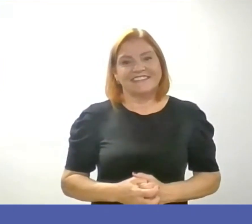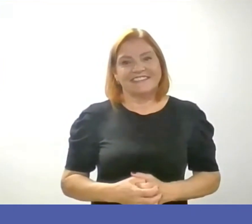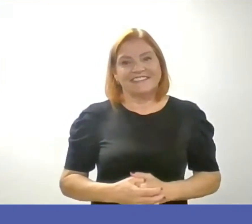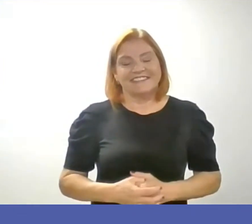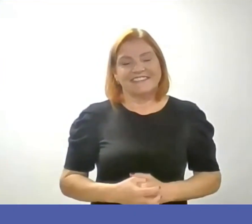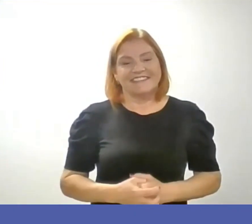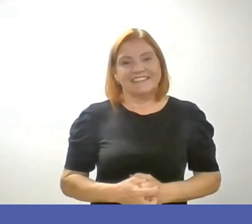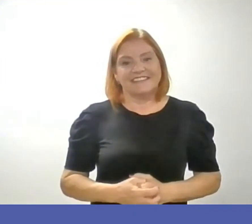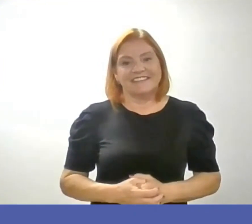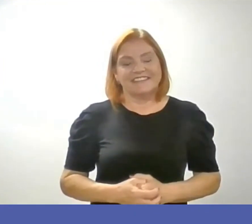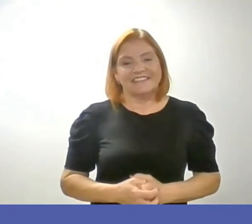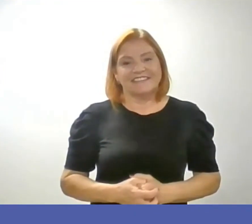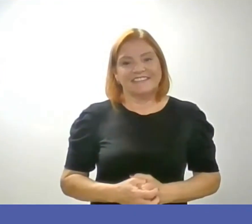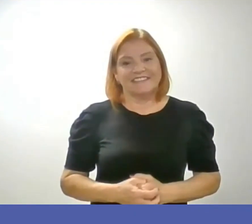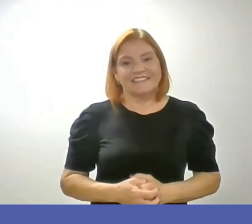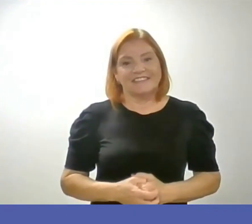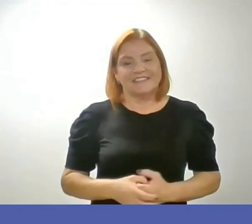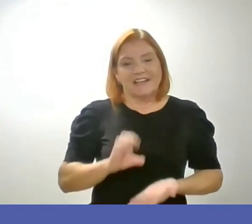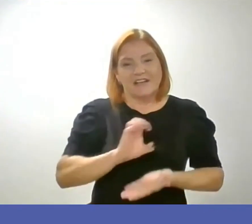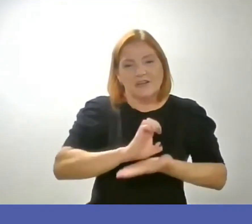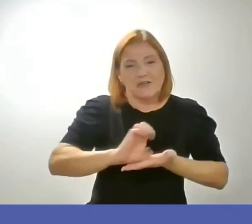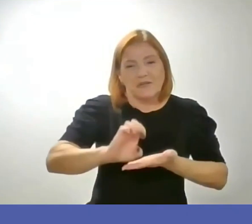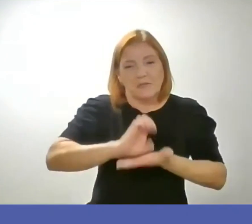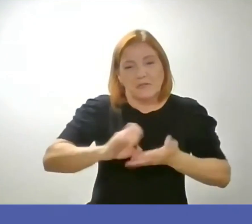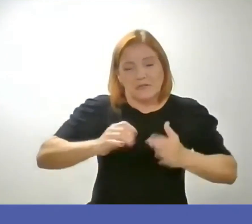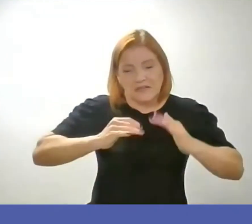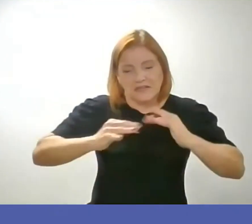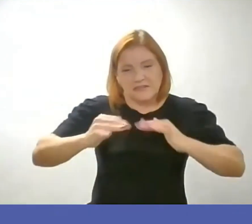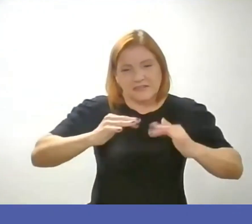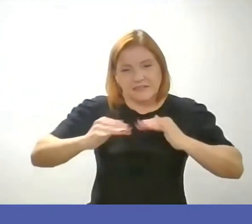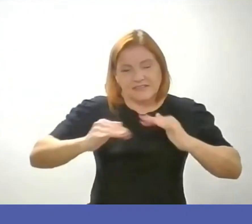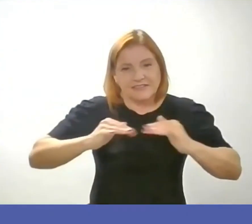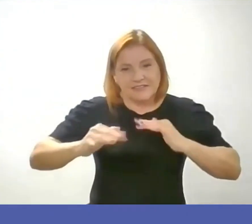A comportagem dinâmica